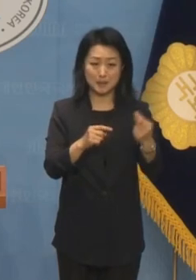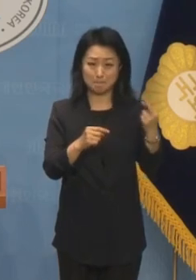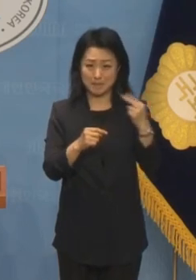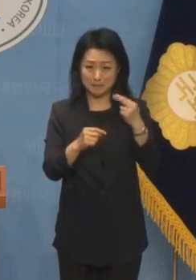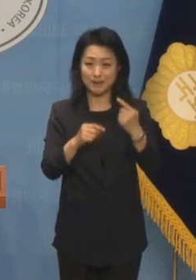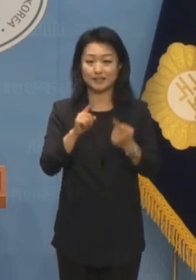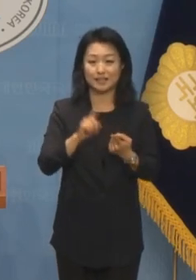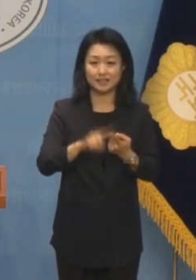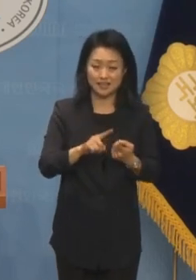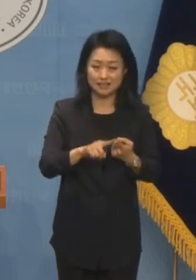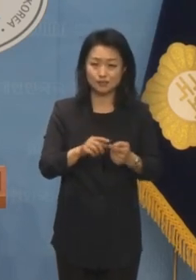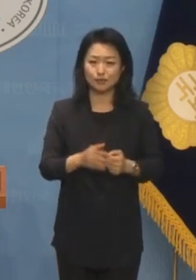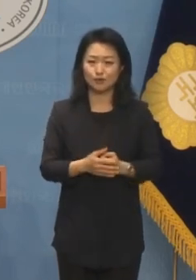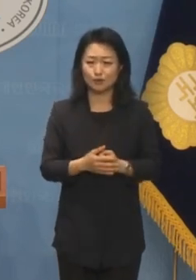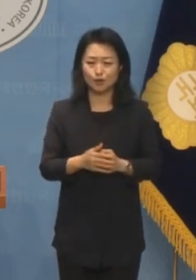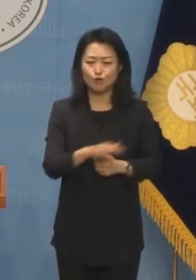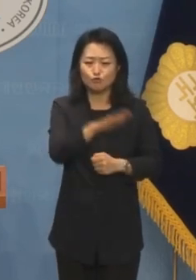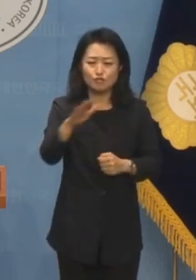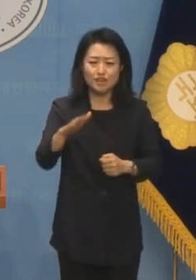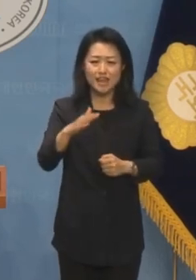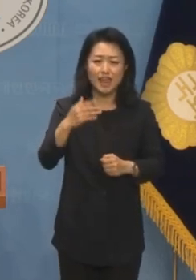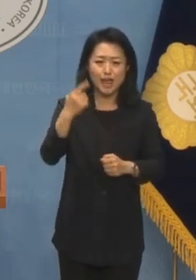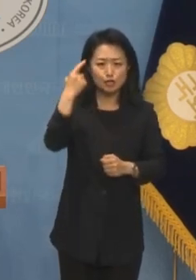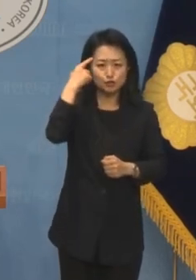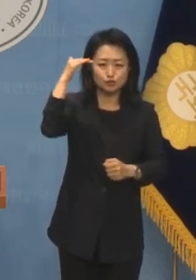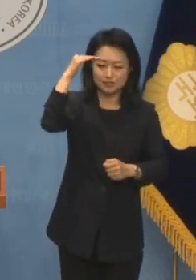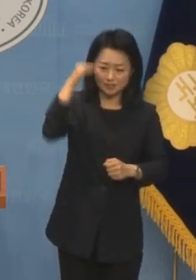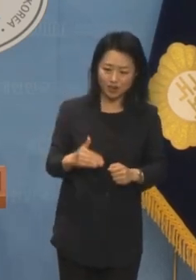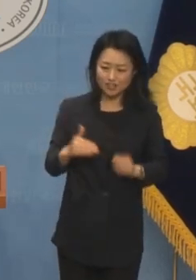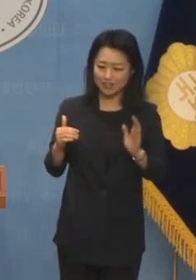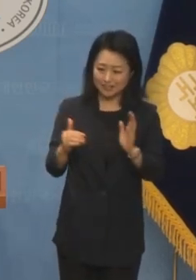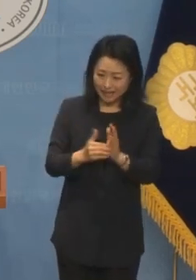얘기라는 이해하기 힘든 주장을 하고 있으며,